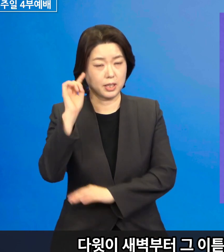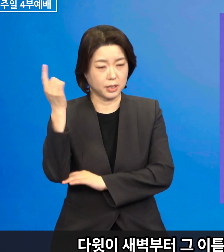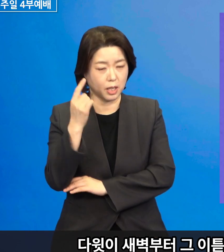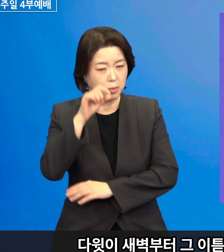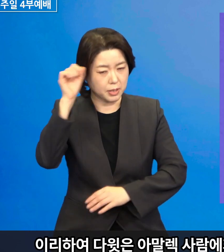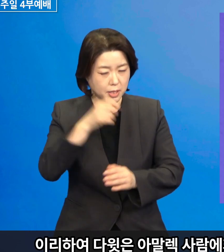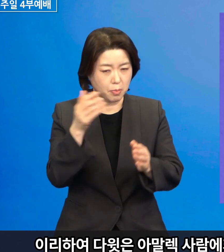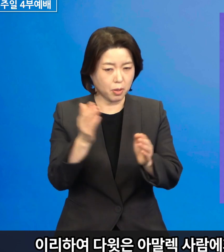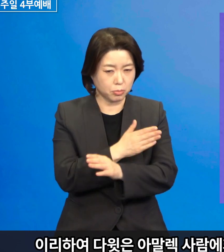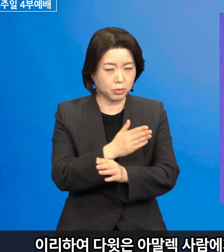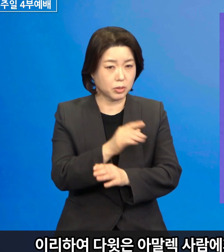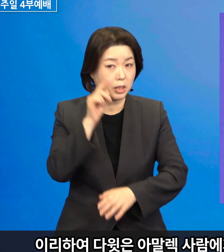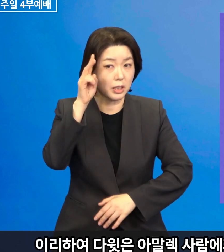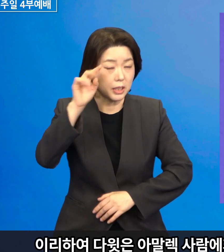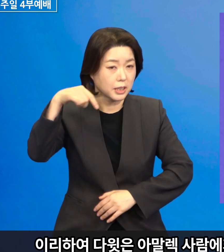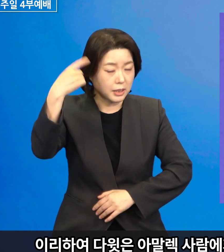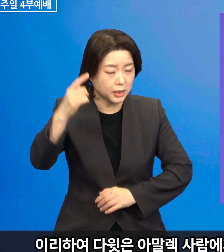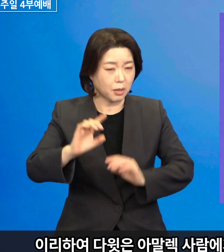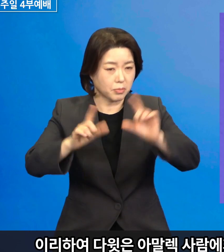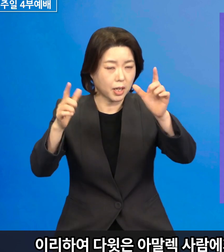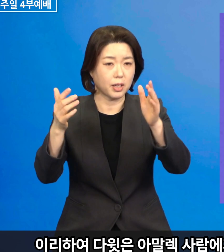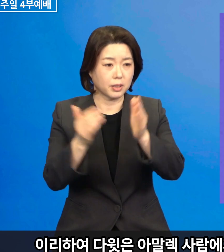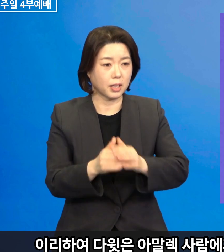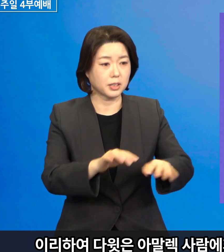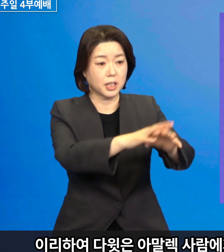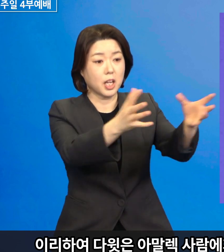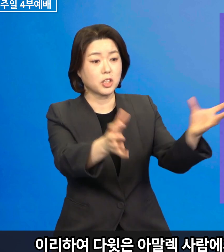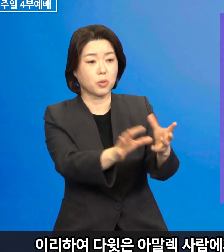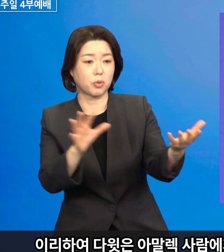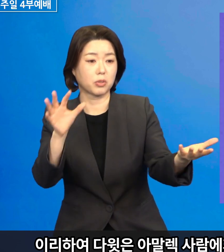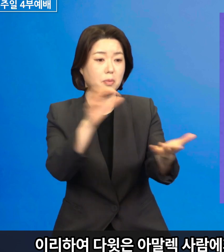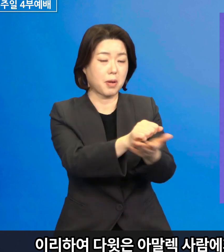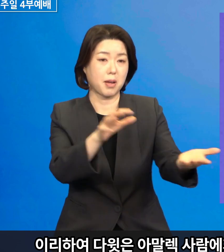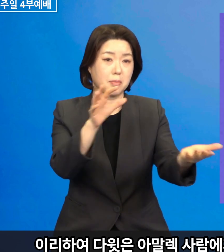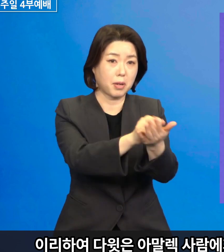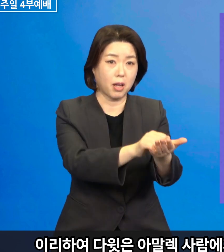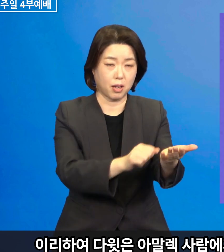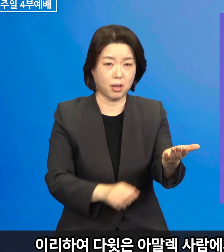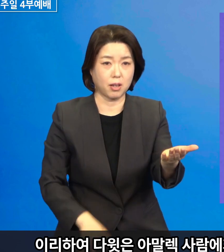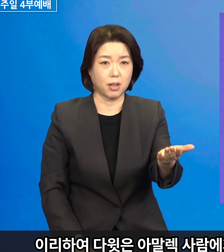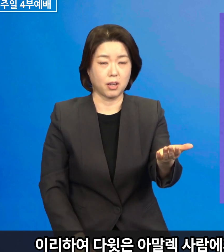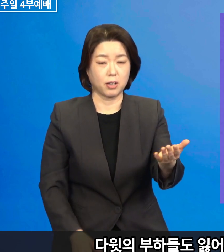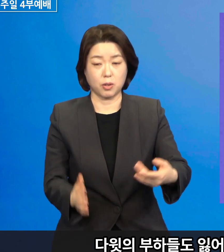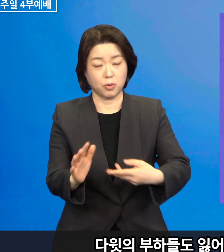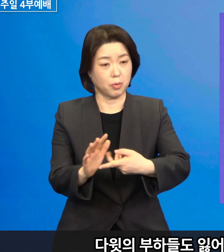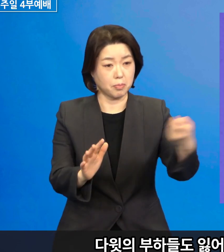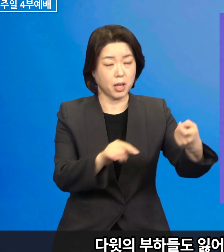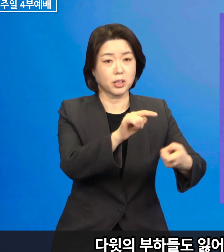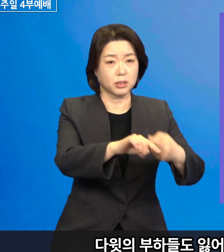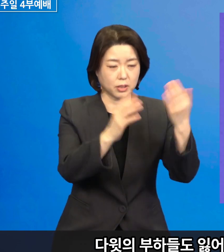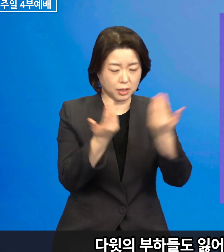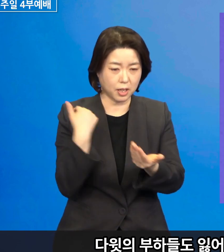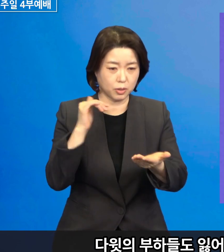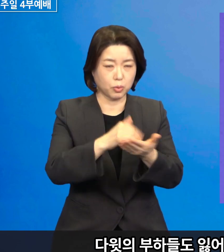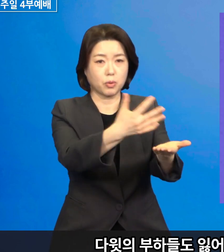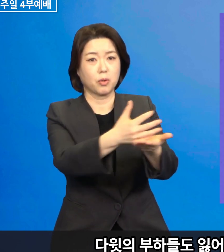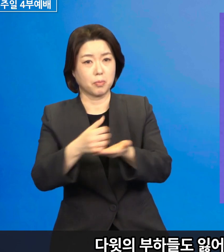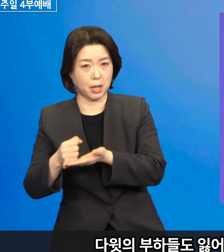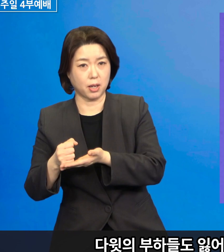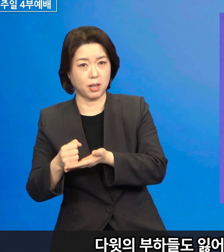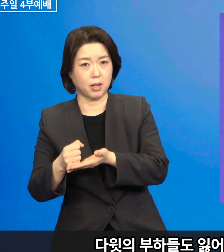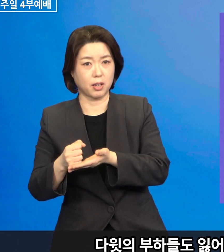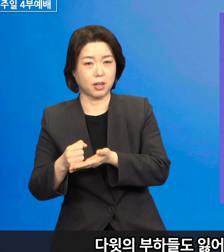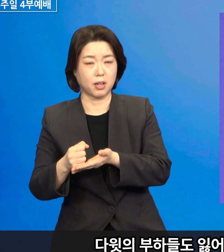저녁 때까지 그들을 치니 이리하여 다윗은 아말렉 사람에게 약탈당하였던 모든 것을 되찾았다. 다윗의 부하들도 잃어버린 것을